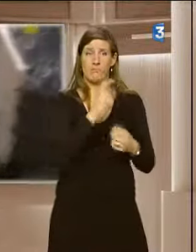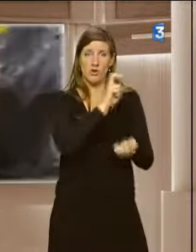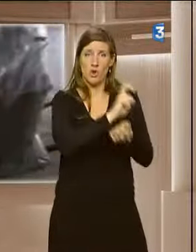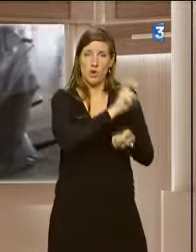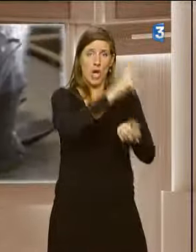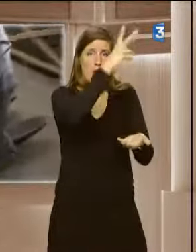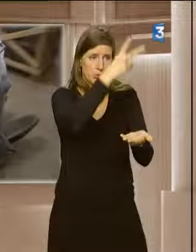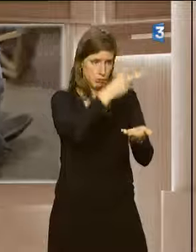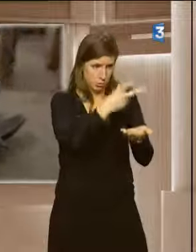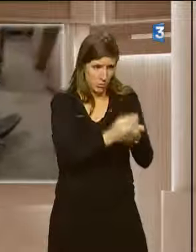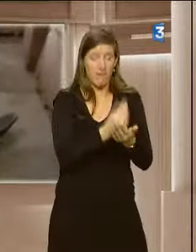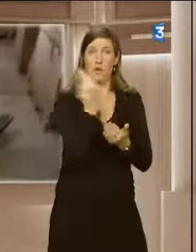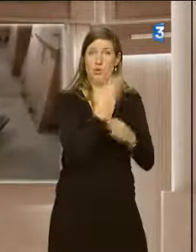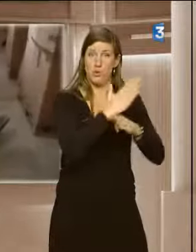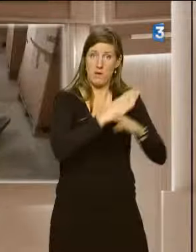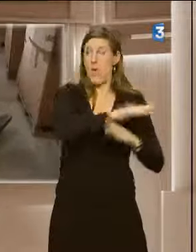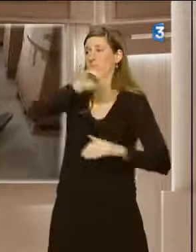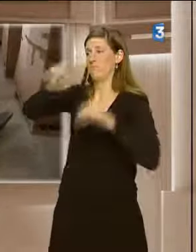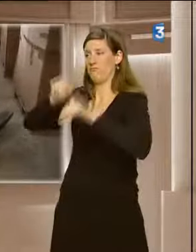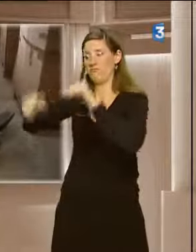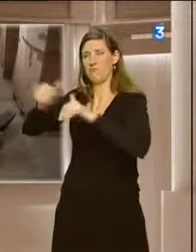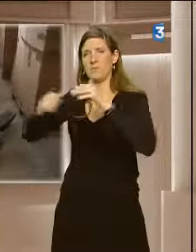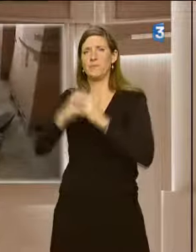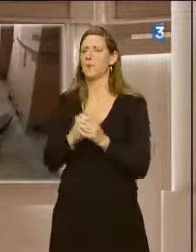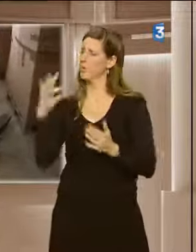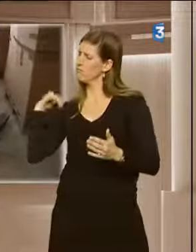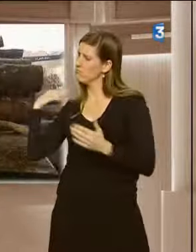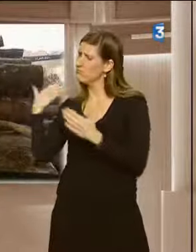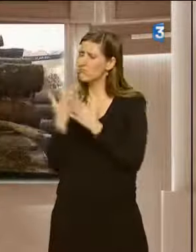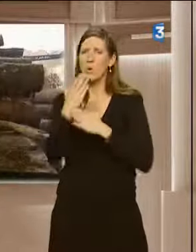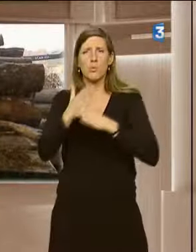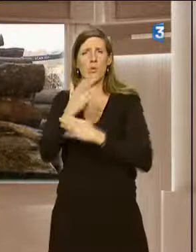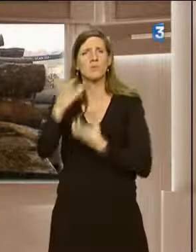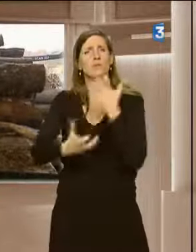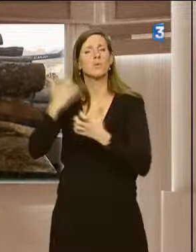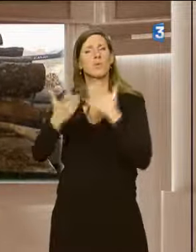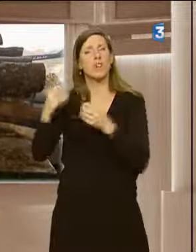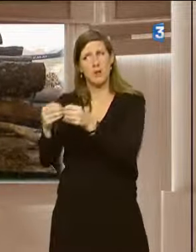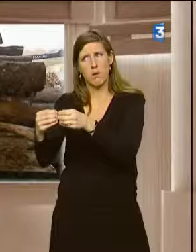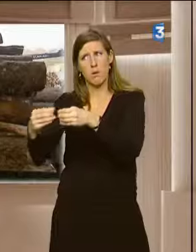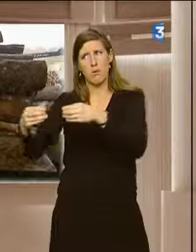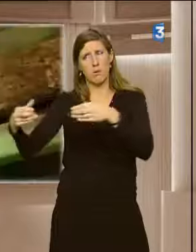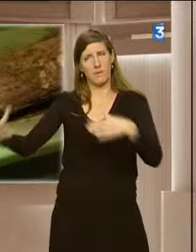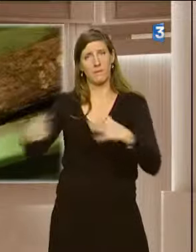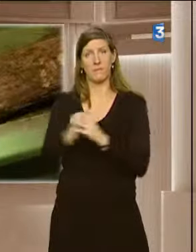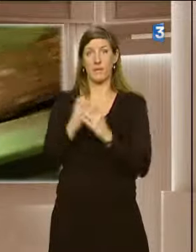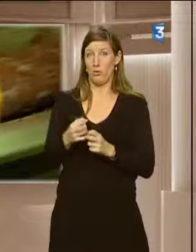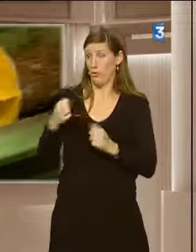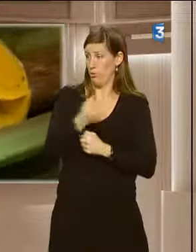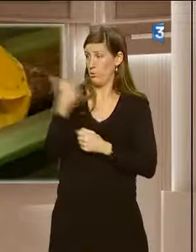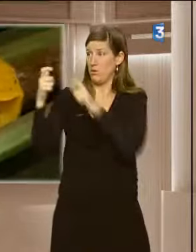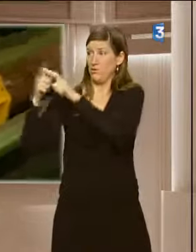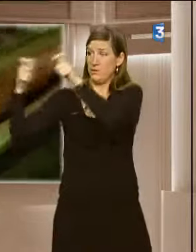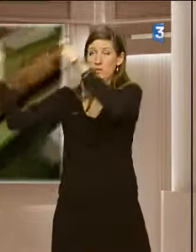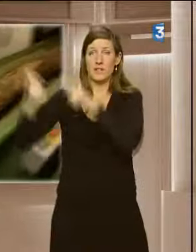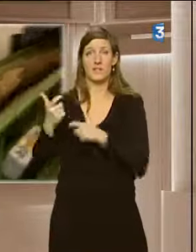stock. Ce mode de chauffage se développe depuis quelques années, un filon qui permet à certains de créer des